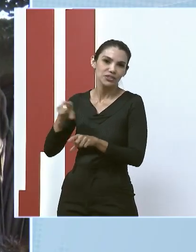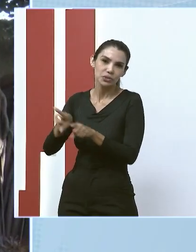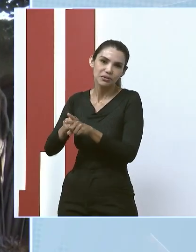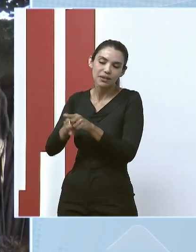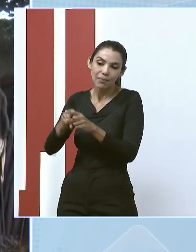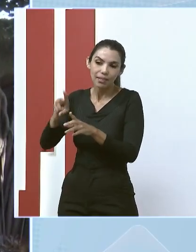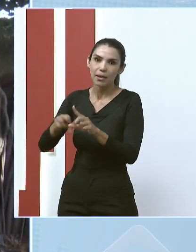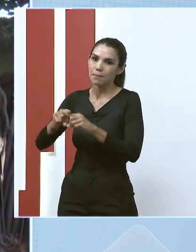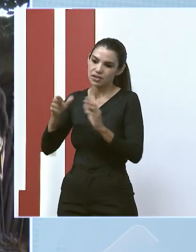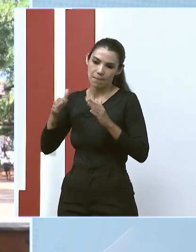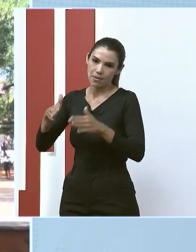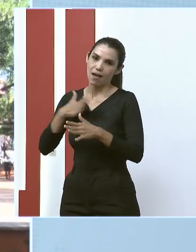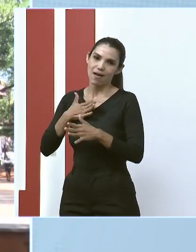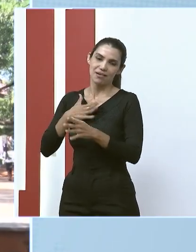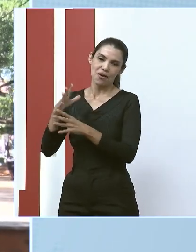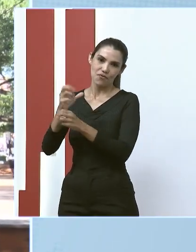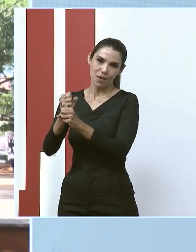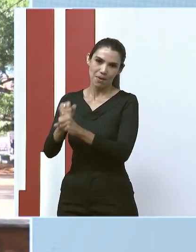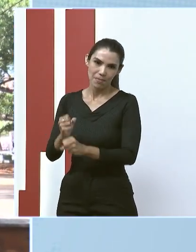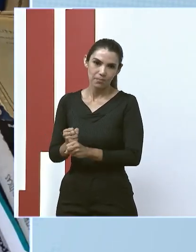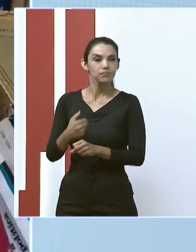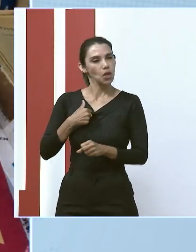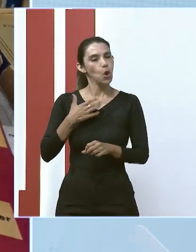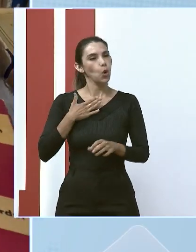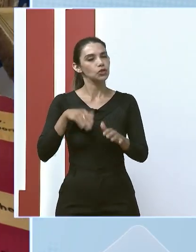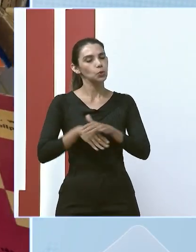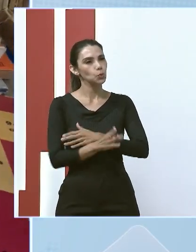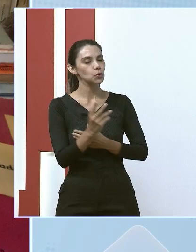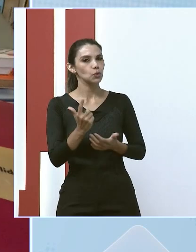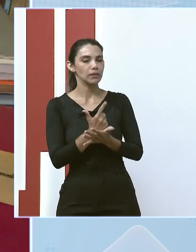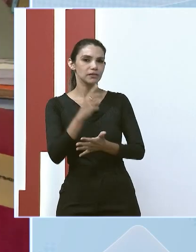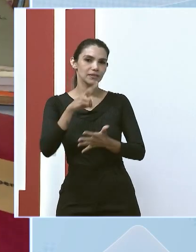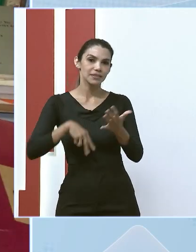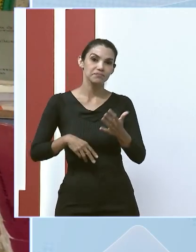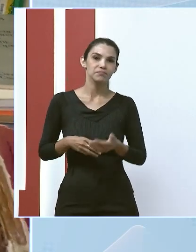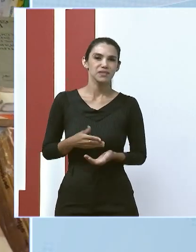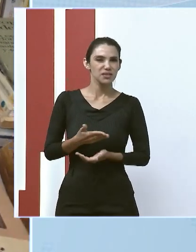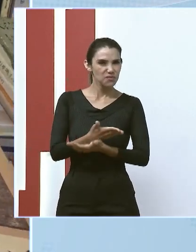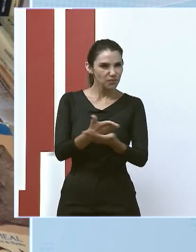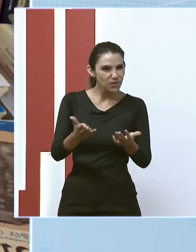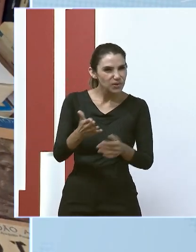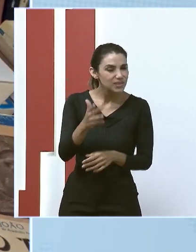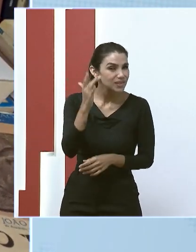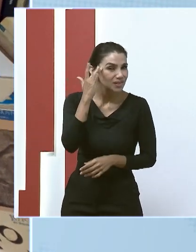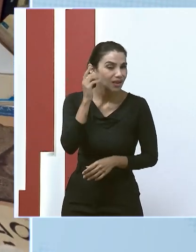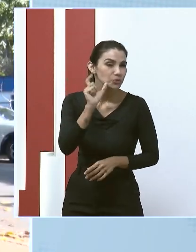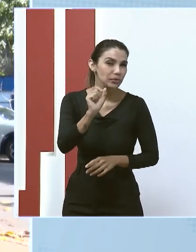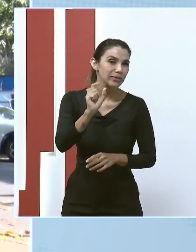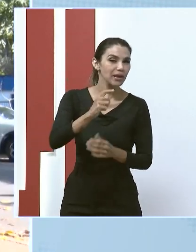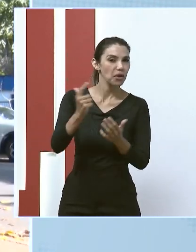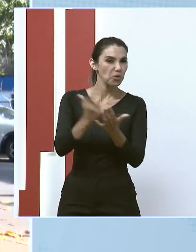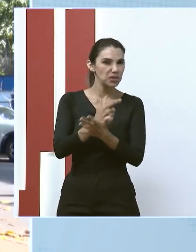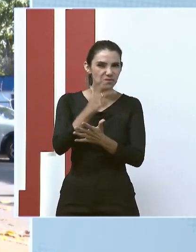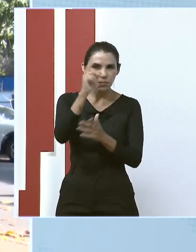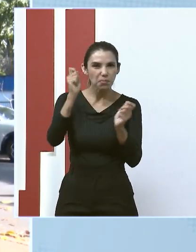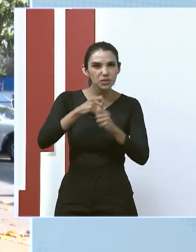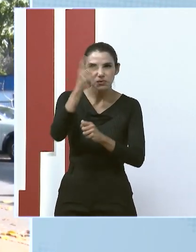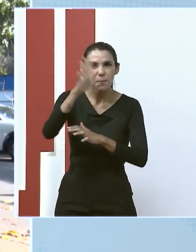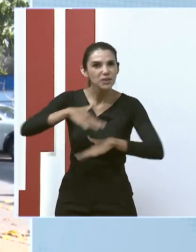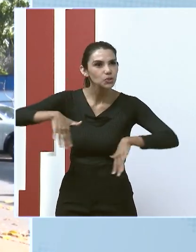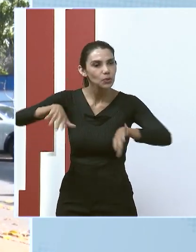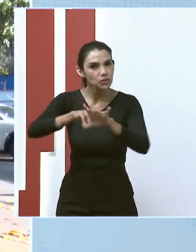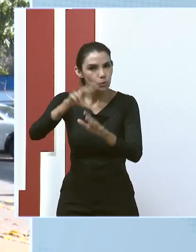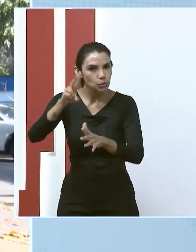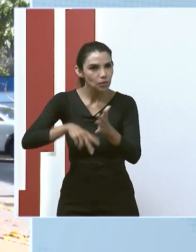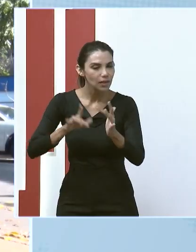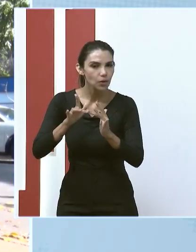Que é focado na minha área. Eu gosto, eu tenho um costume. Você acha que livros são acessíveis financeiramente? Não, porque se levar